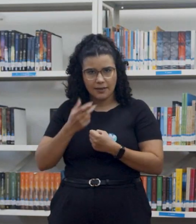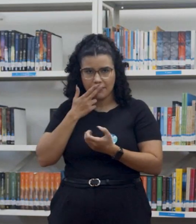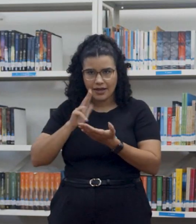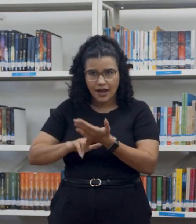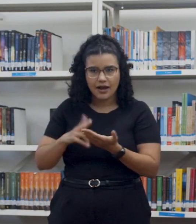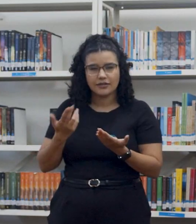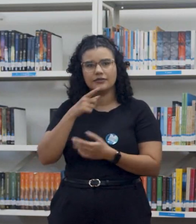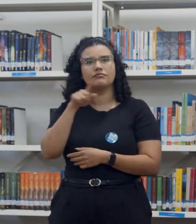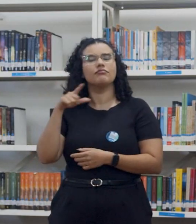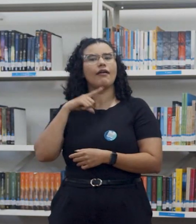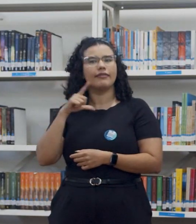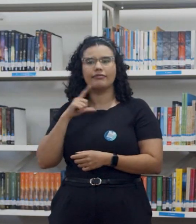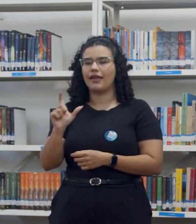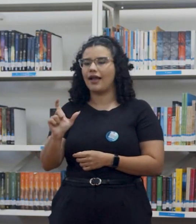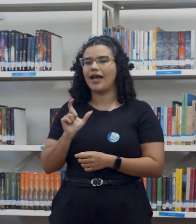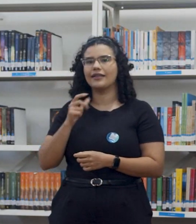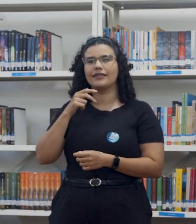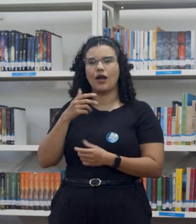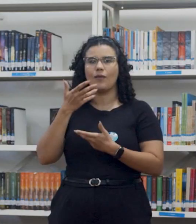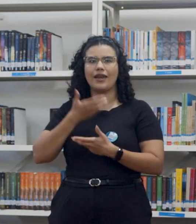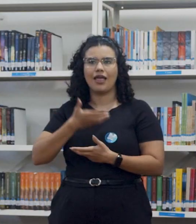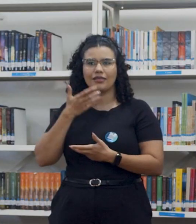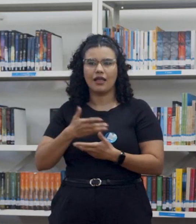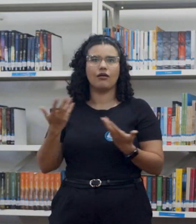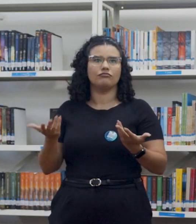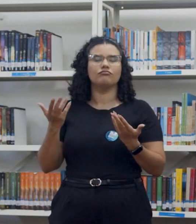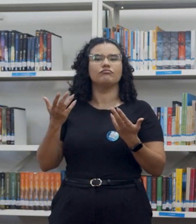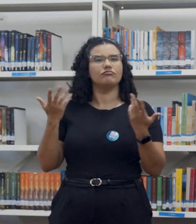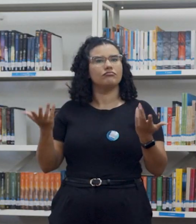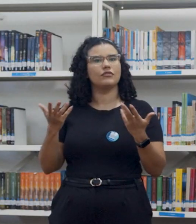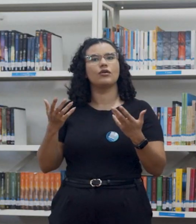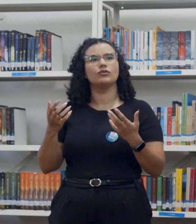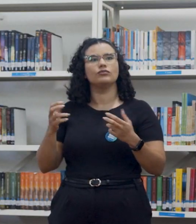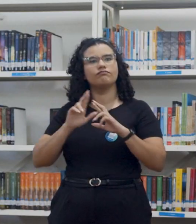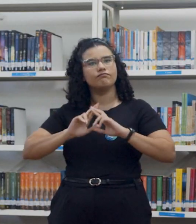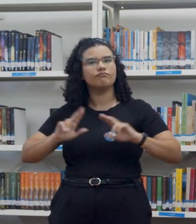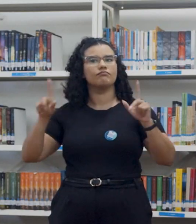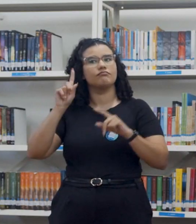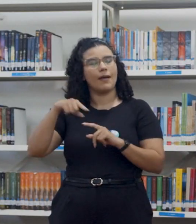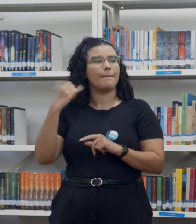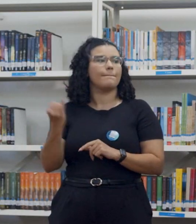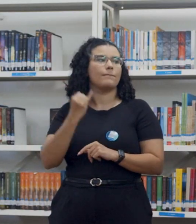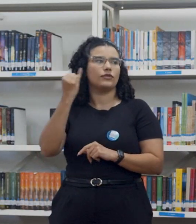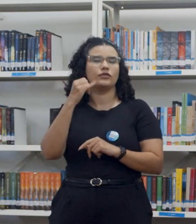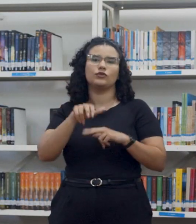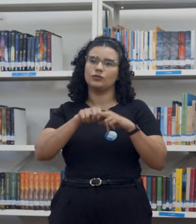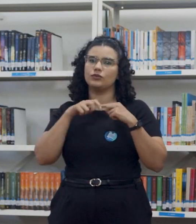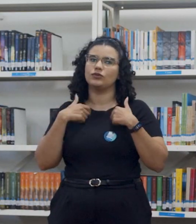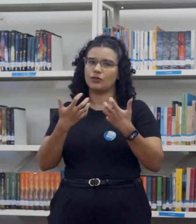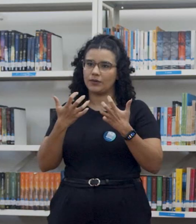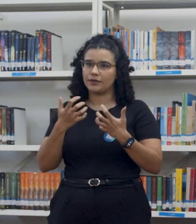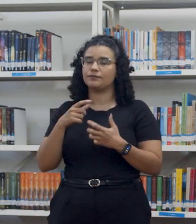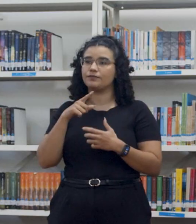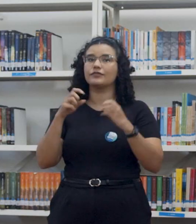recebe cartão de Natal, como eu recebia da minha avó? É muito. Então a surpresa é isso que eu quero. É muito importante. Então é isso que eu quero que passe.